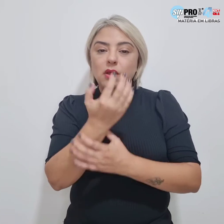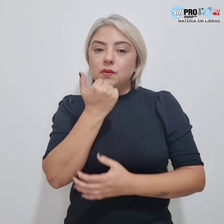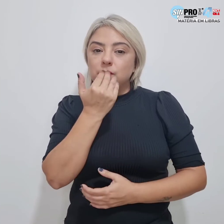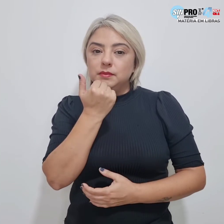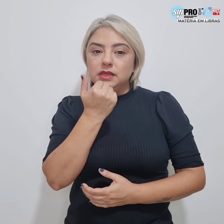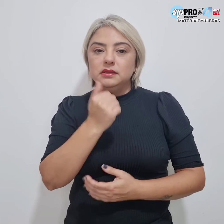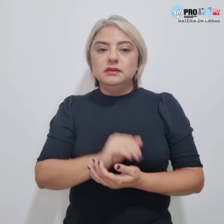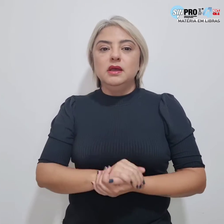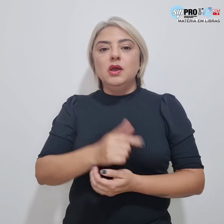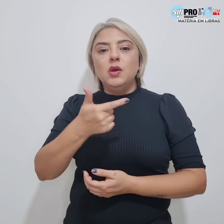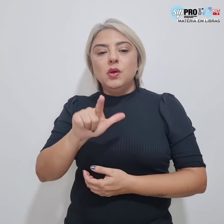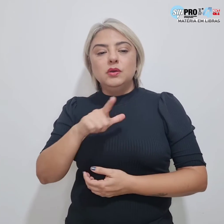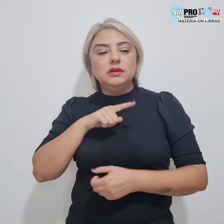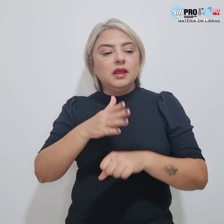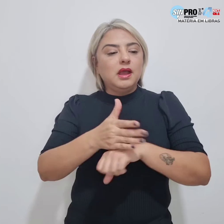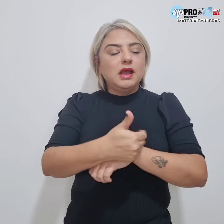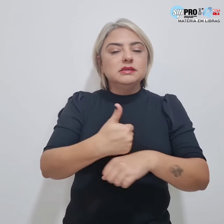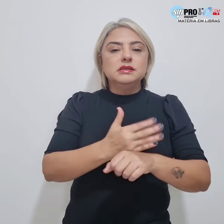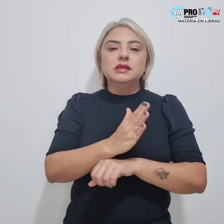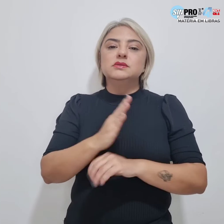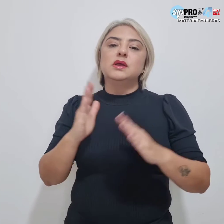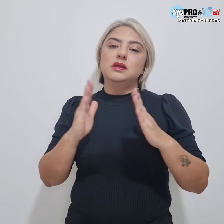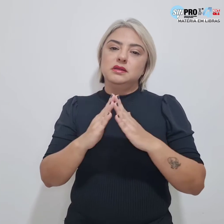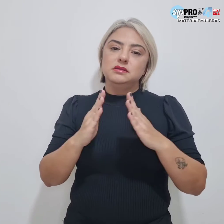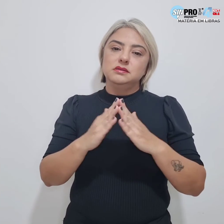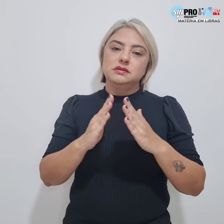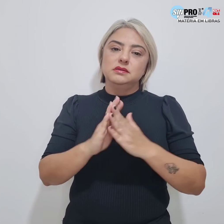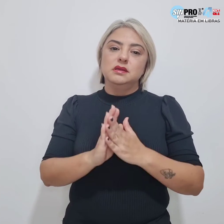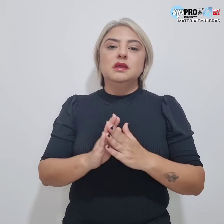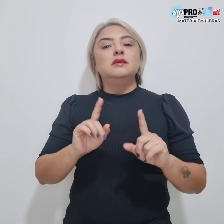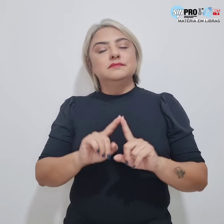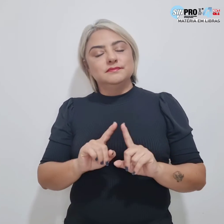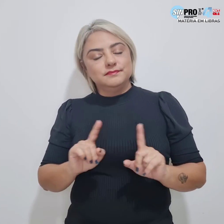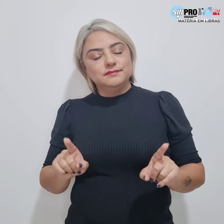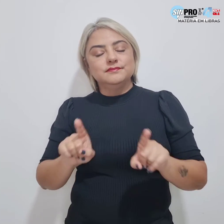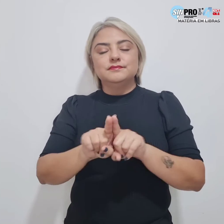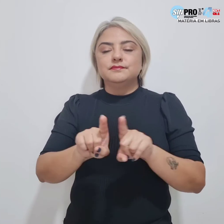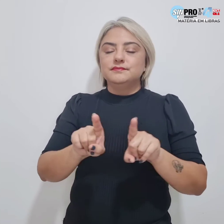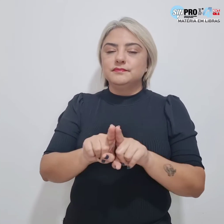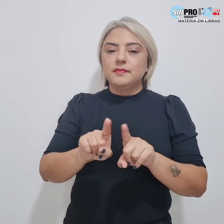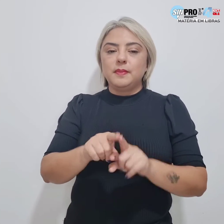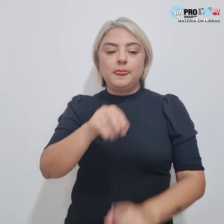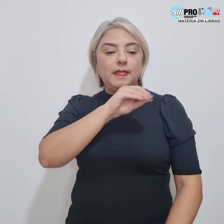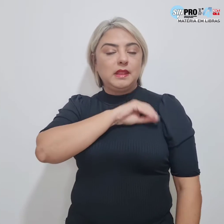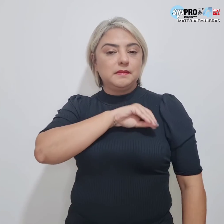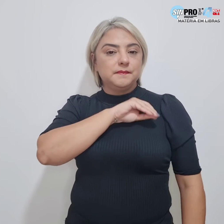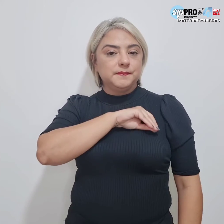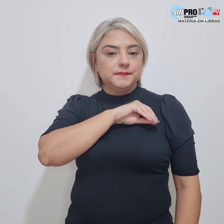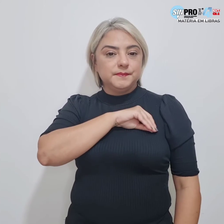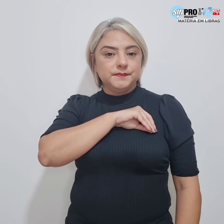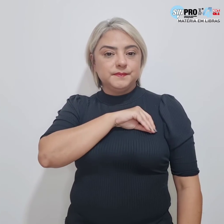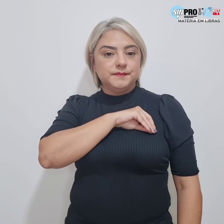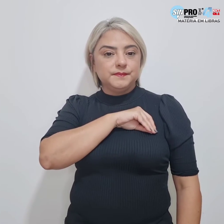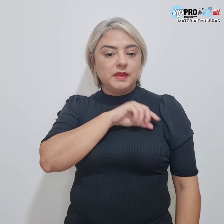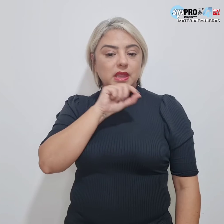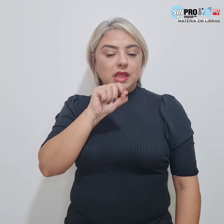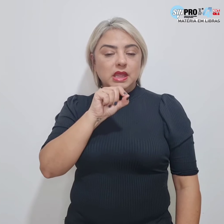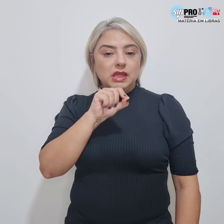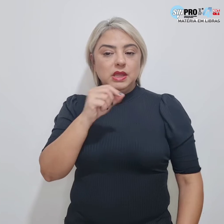alimento ou ter acesso a uma moradia, e muitas vezes sem remuneração e em situação